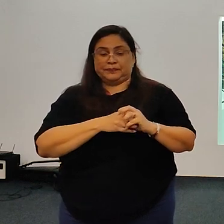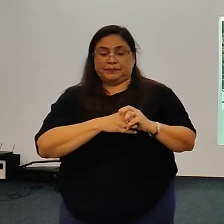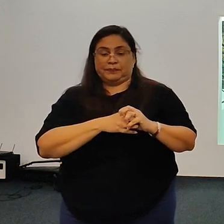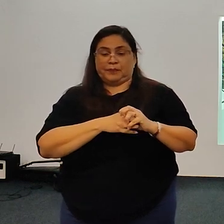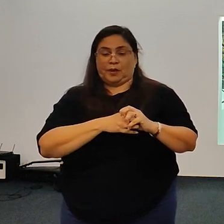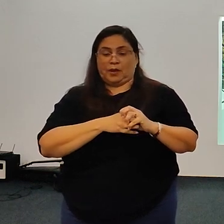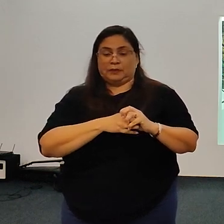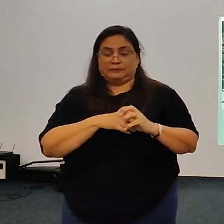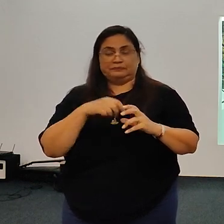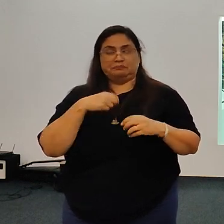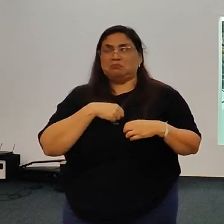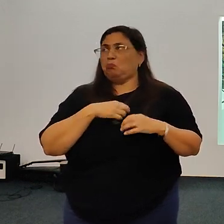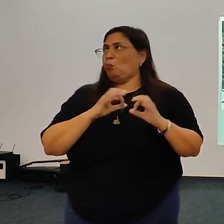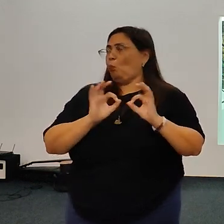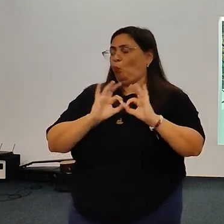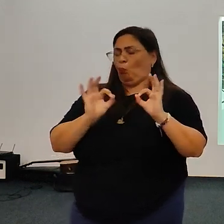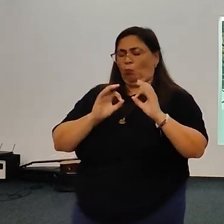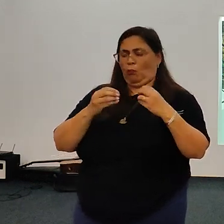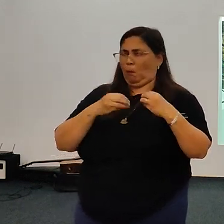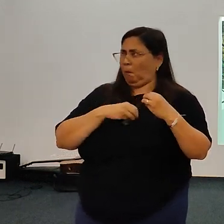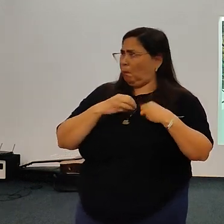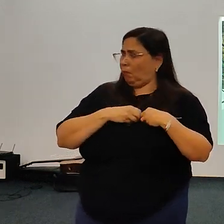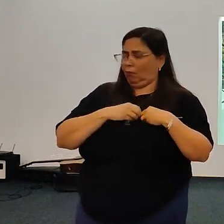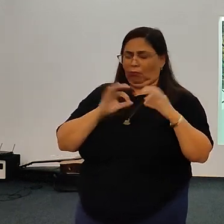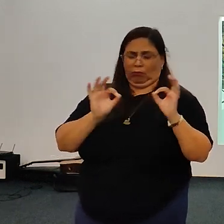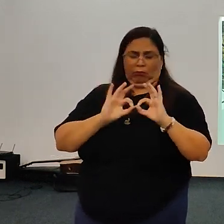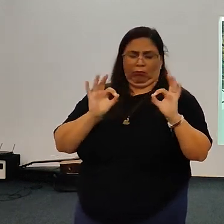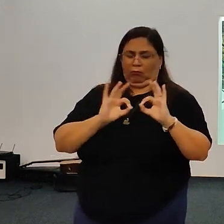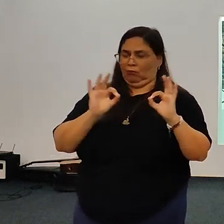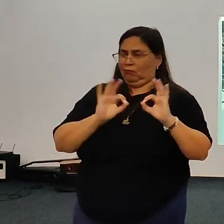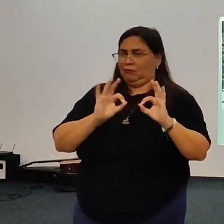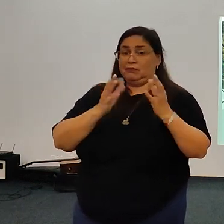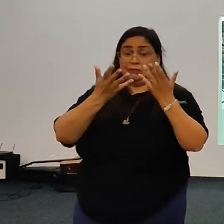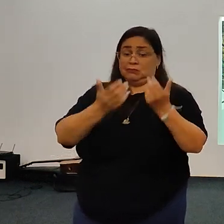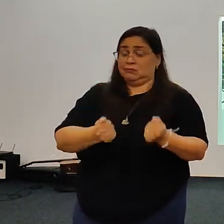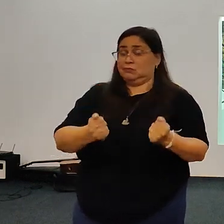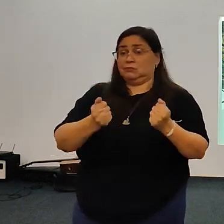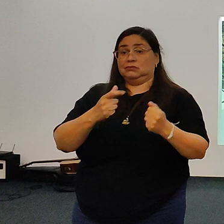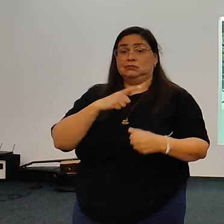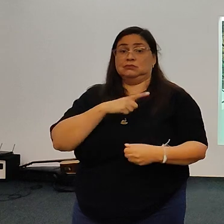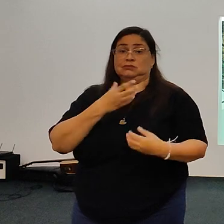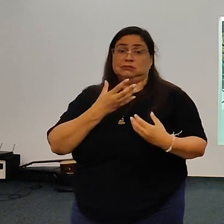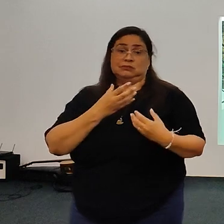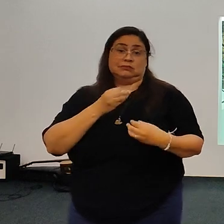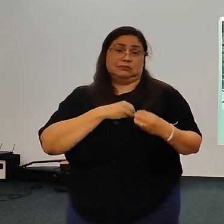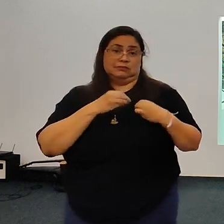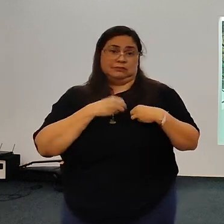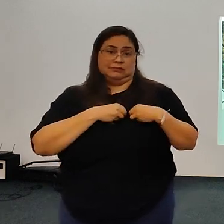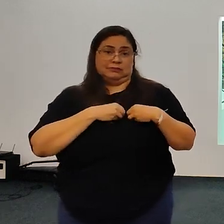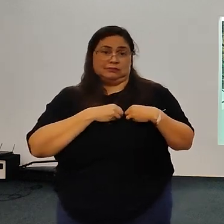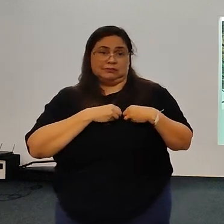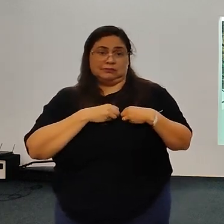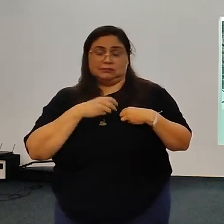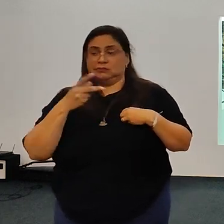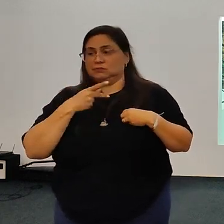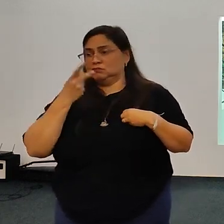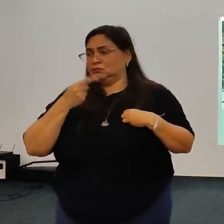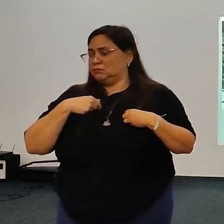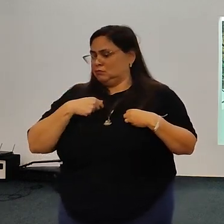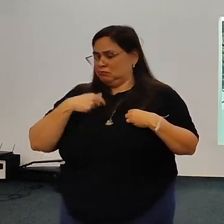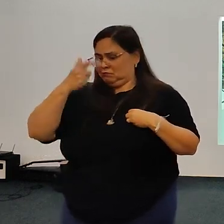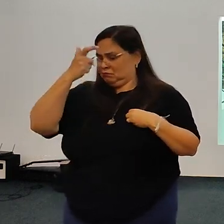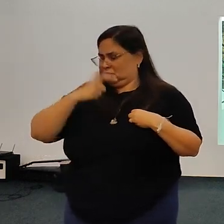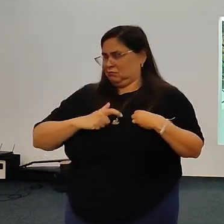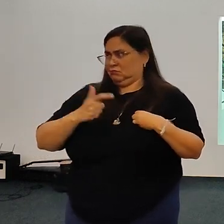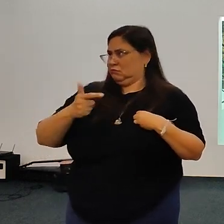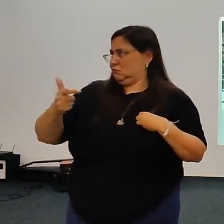não tem pecado e ele é um mentiroso. Você já conheceu alguém que se auto-justifica?